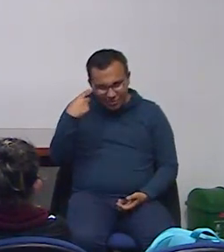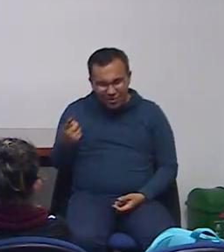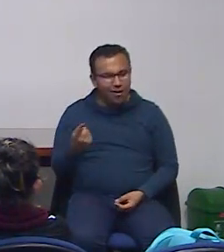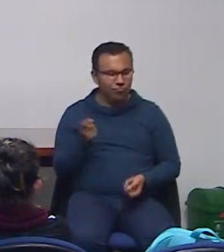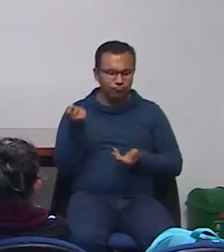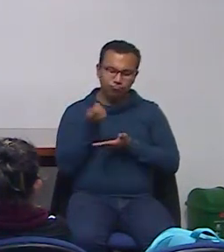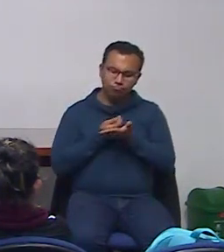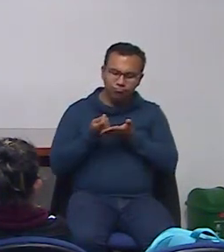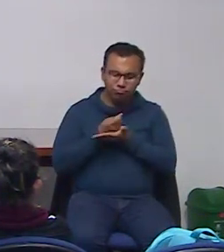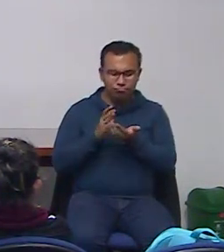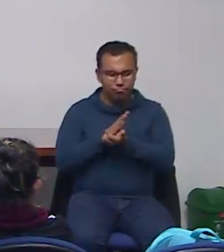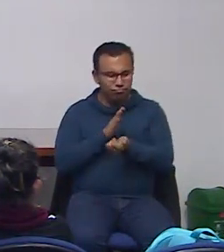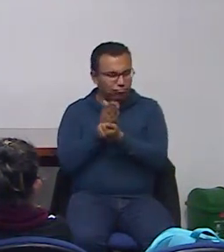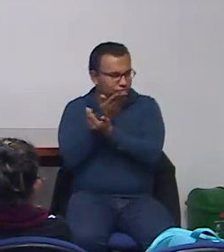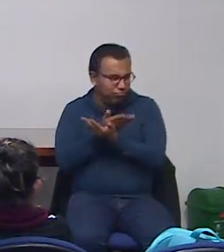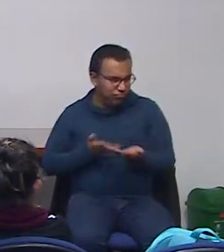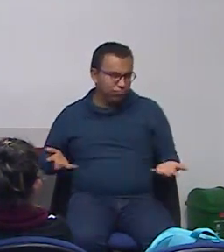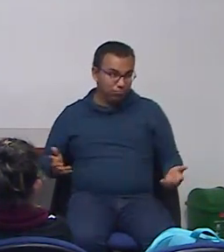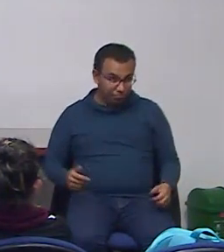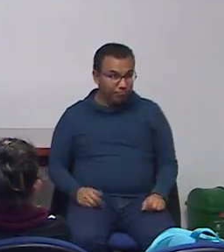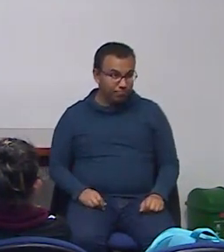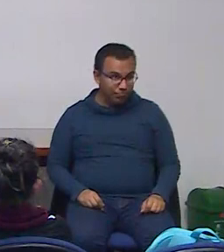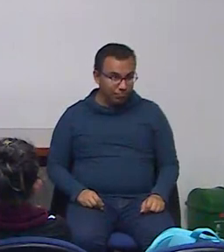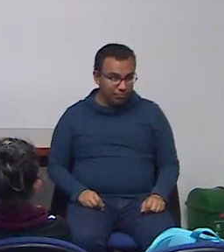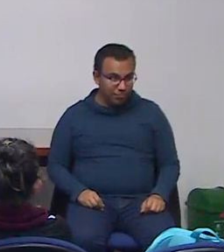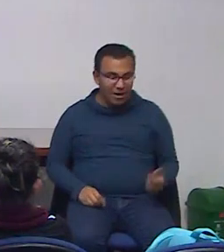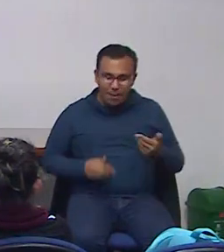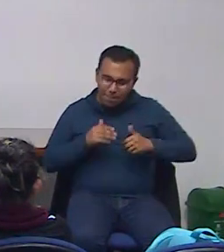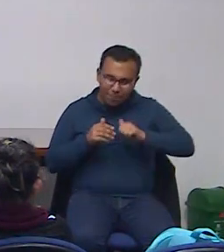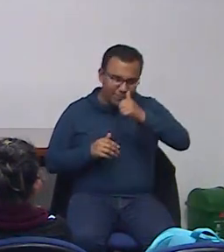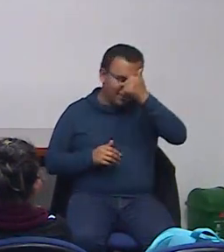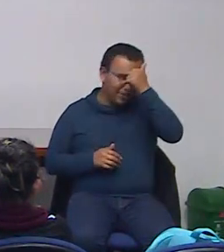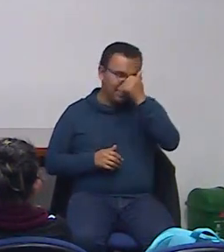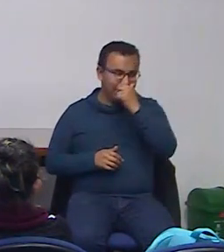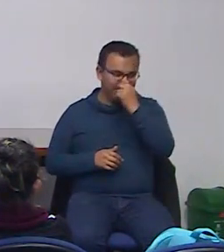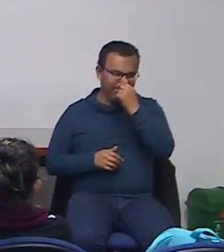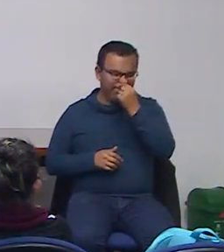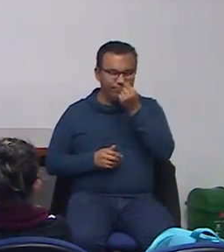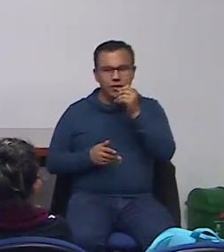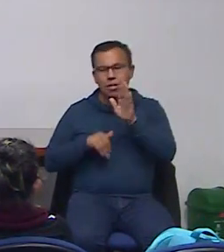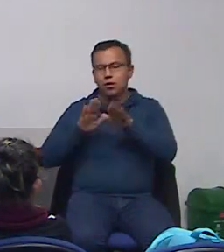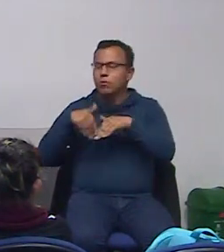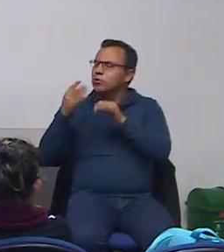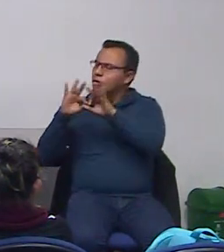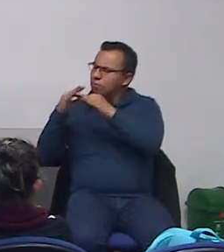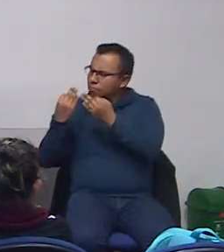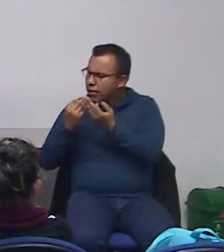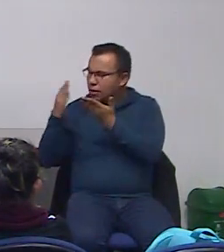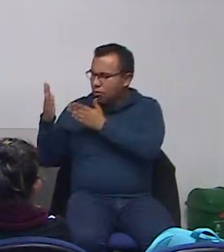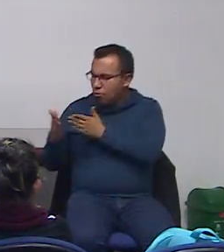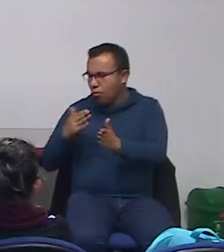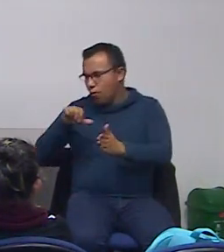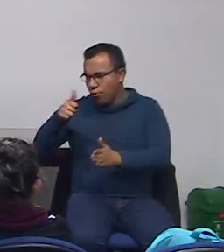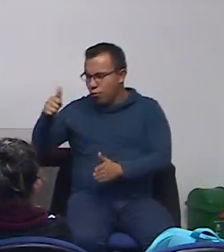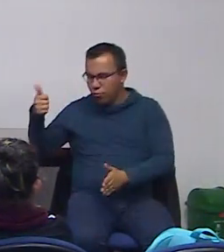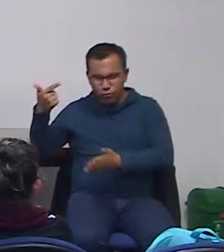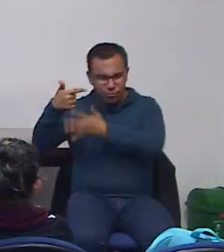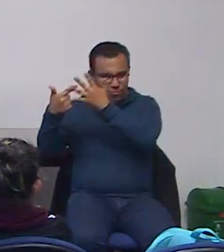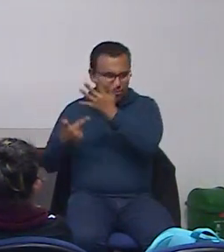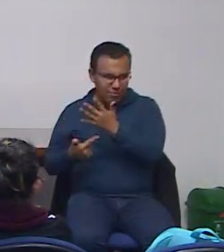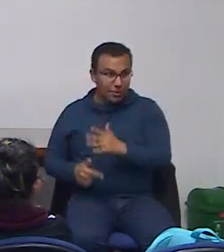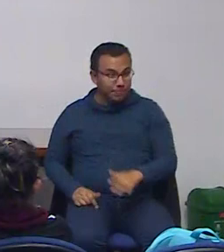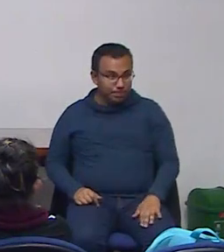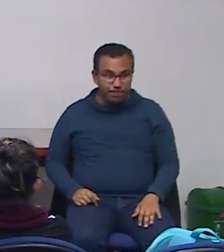eh para nosotros es vital Digamos como ese Punto de partida ya después obviamente uno con la familia organiza muchas más